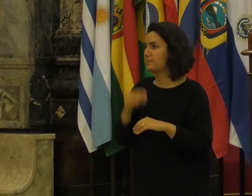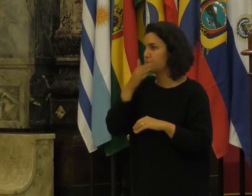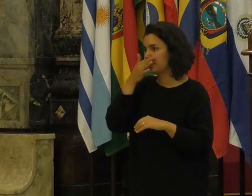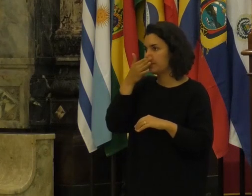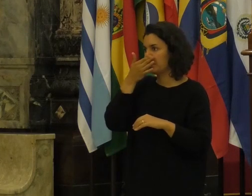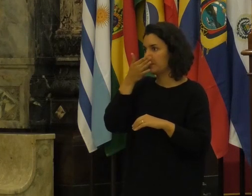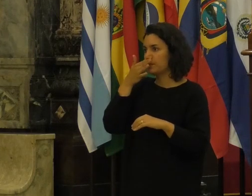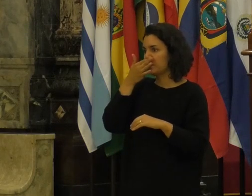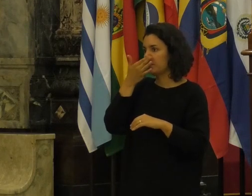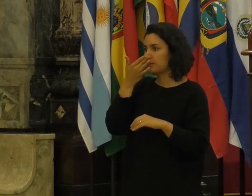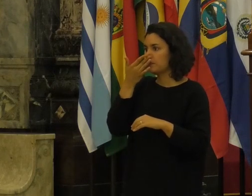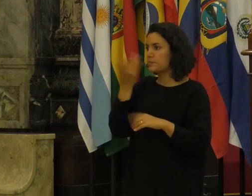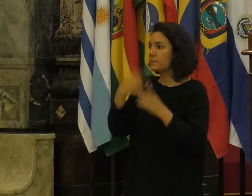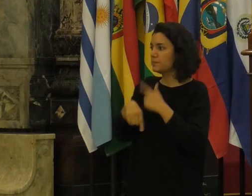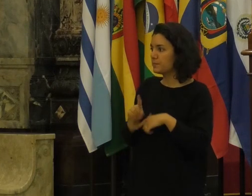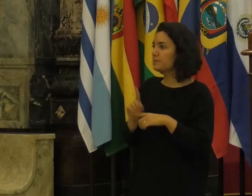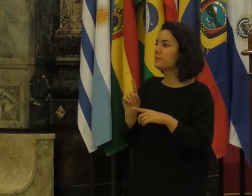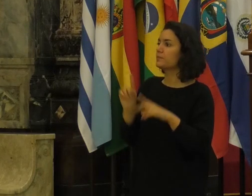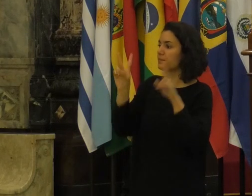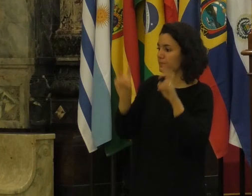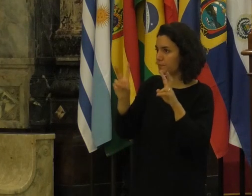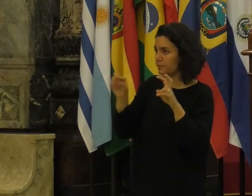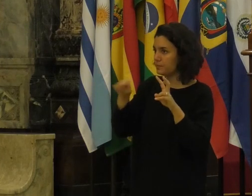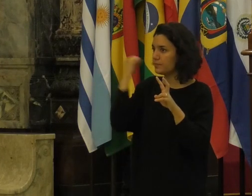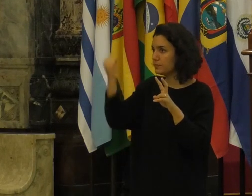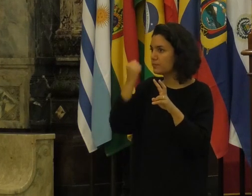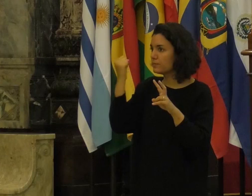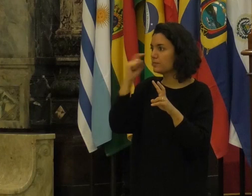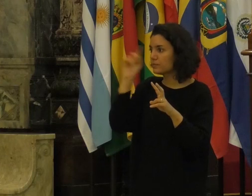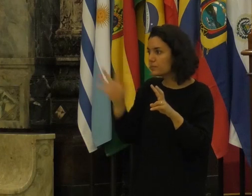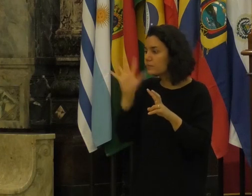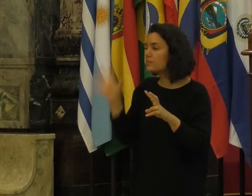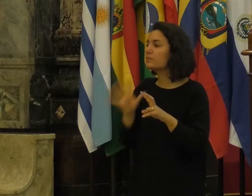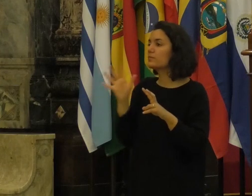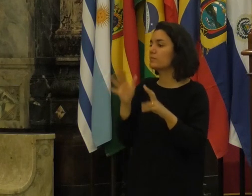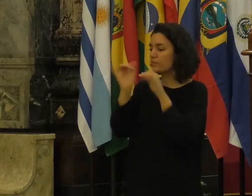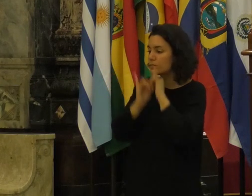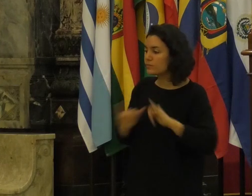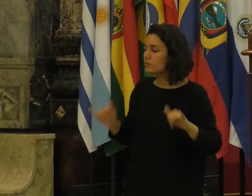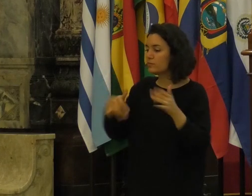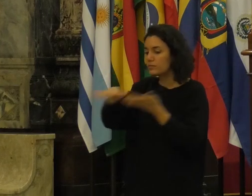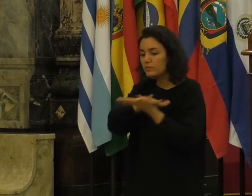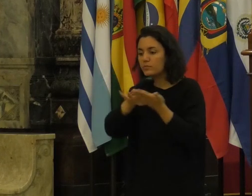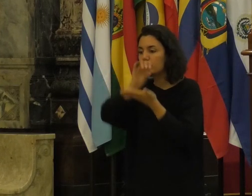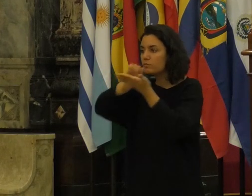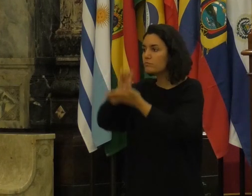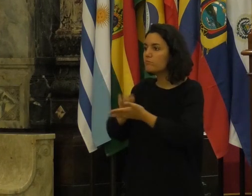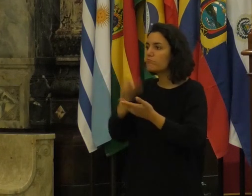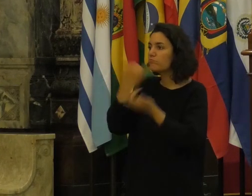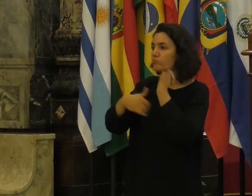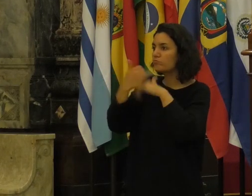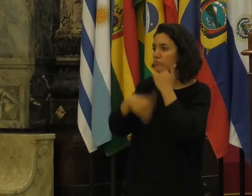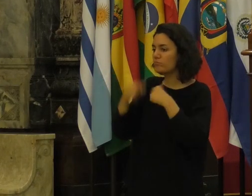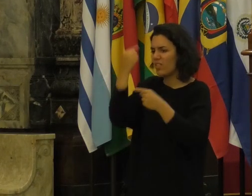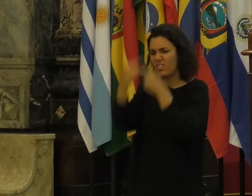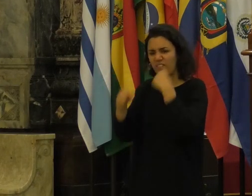Es decir, en lo que respecta a la psicología y su lugar relativo en relación con el conjunto de publicaciones de diferentes sectores en una región muy determinada, nos damos cuenta que su expresión